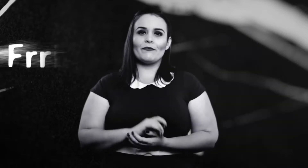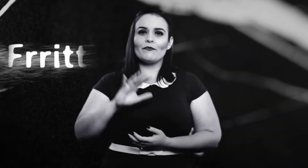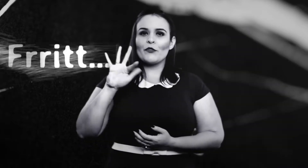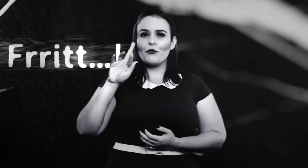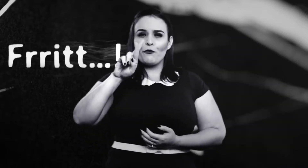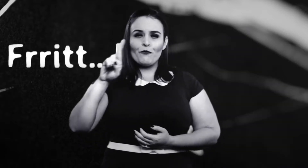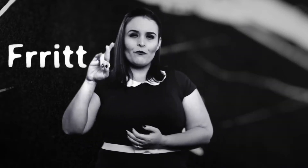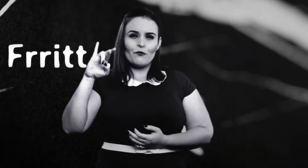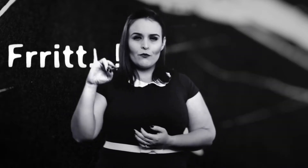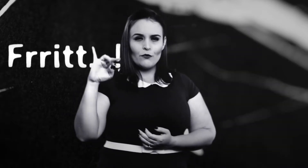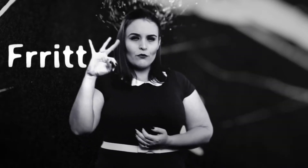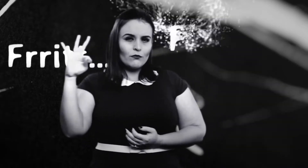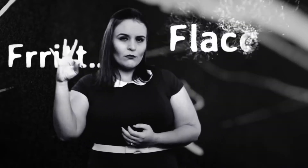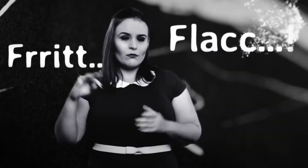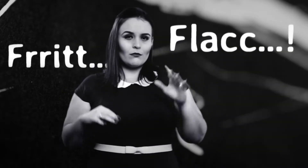Frit, Flak.